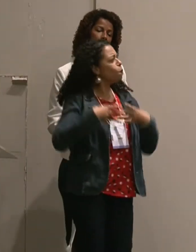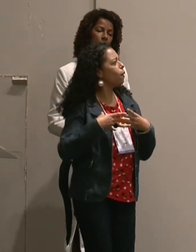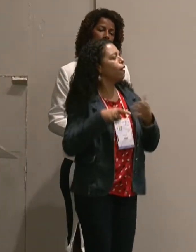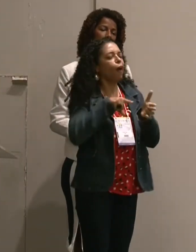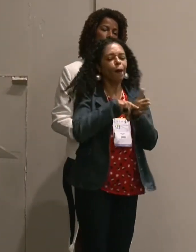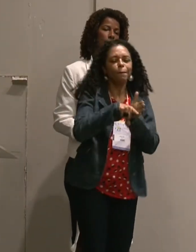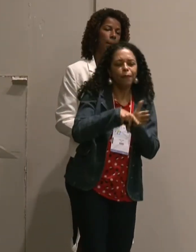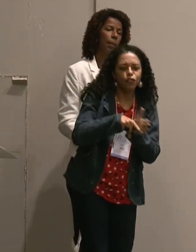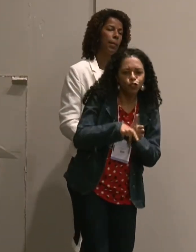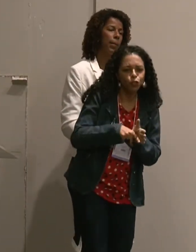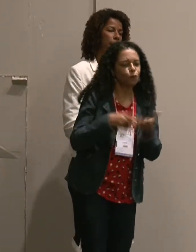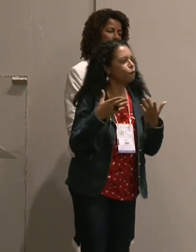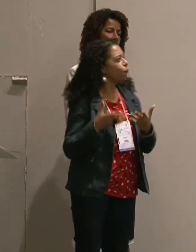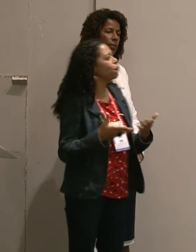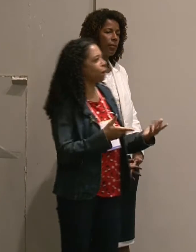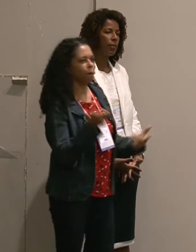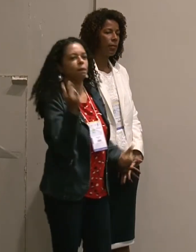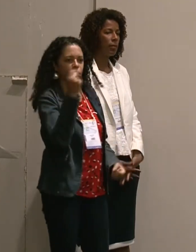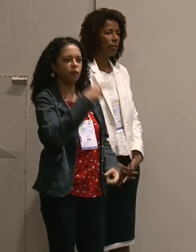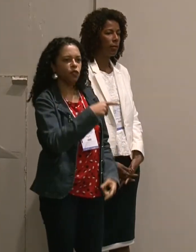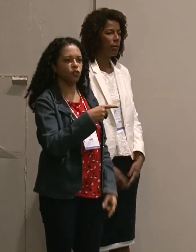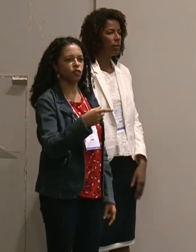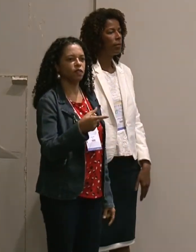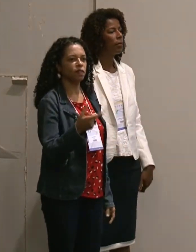Então, para eu começar a explicar um pouco da minha pesquisa.